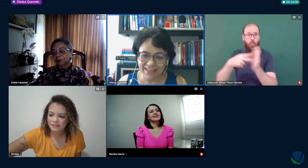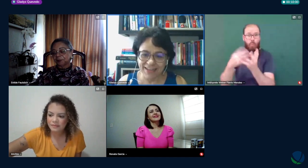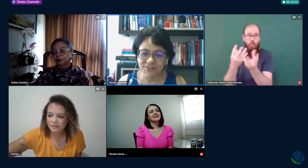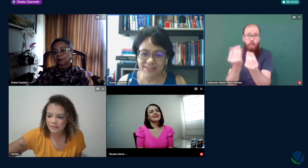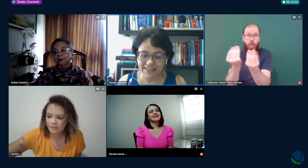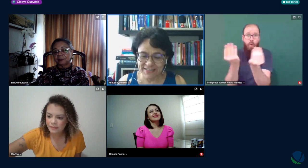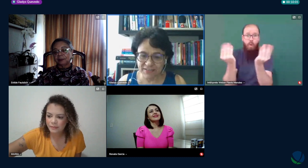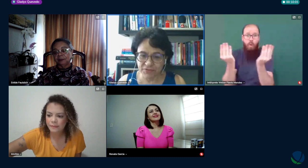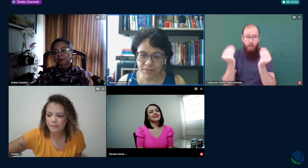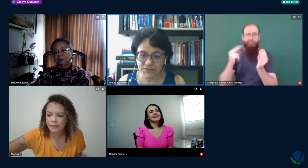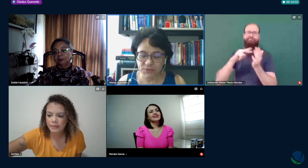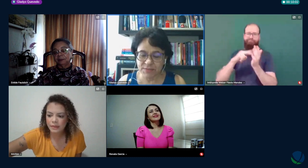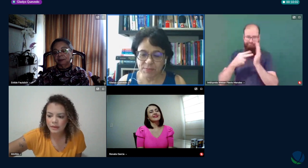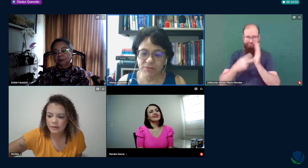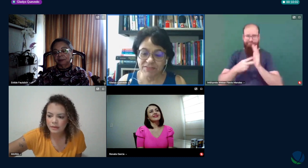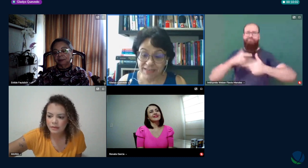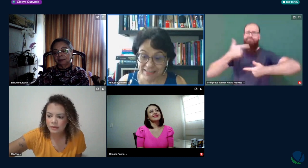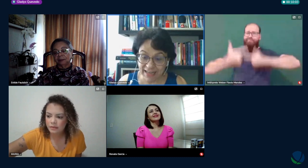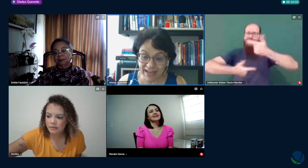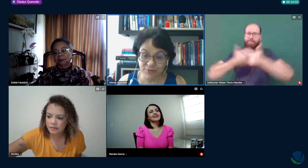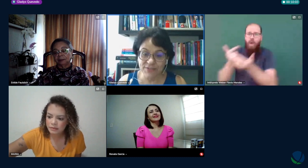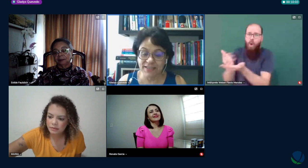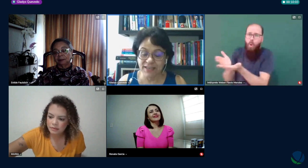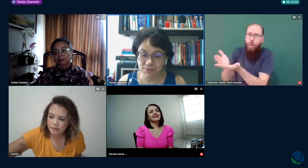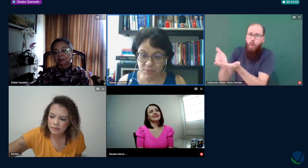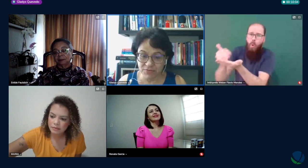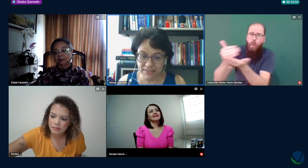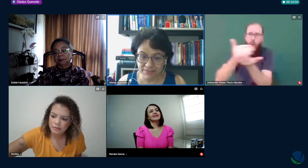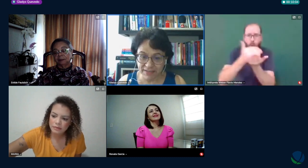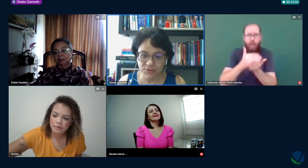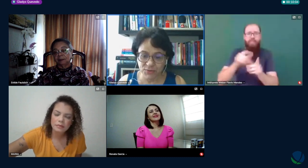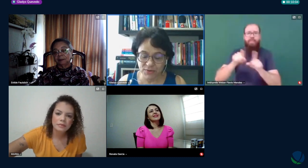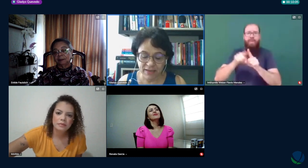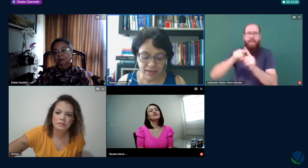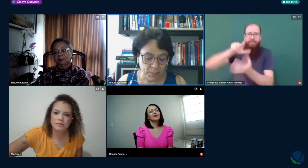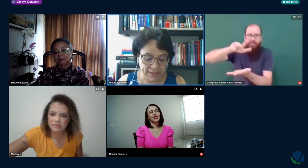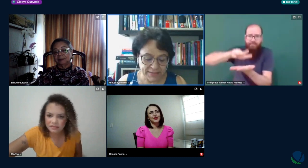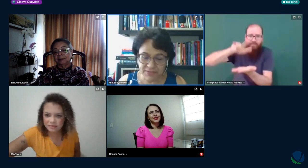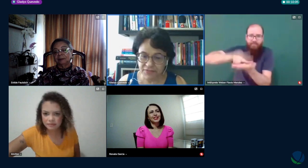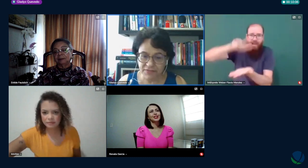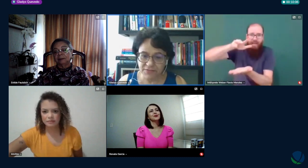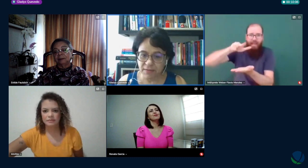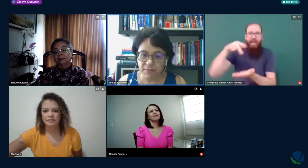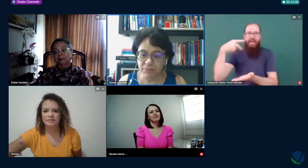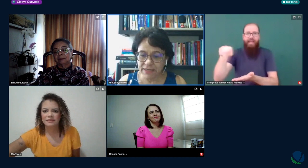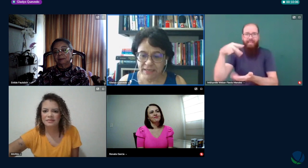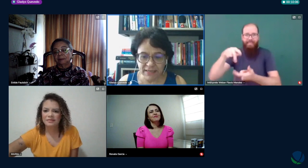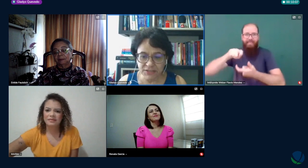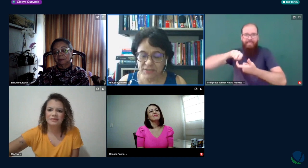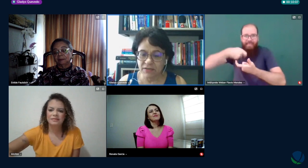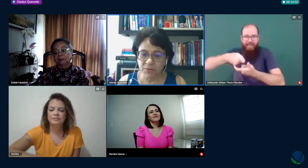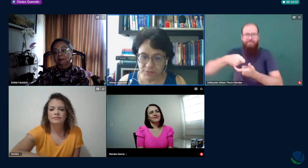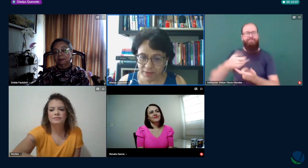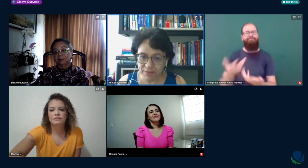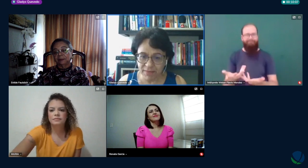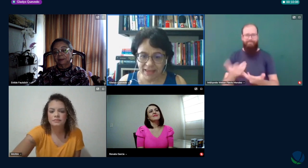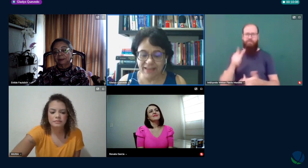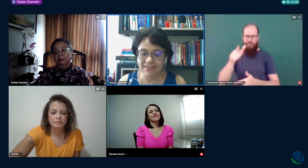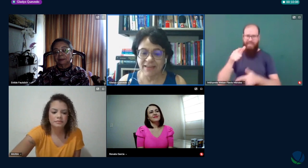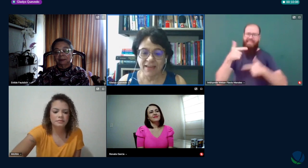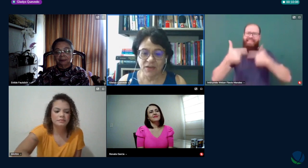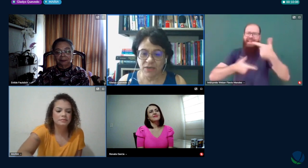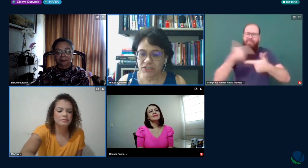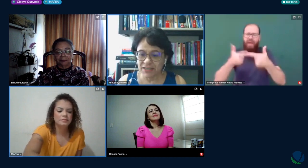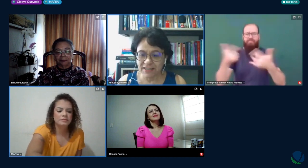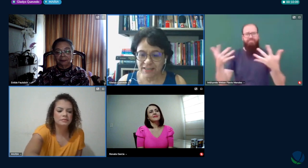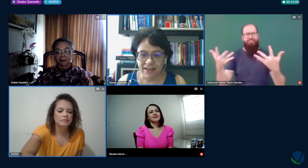poder coletar todas essas informações, para poder validar os termos como você validou. Mas você fez um trabalho brilhante, então, meus